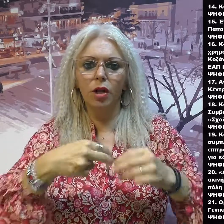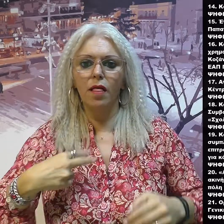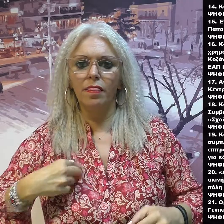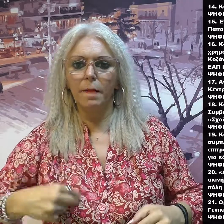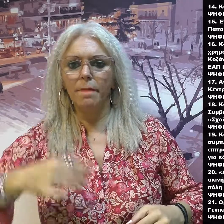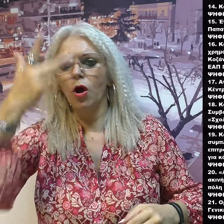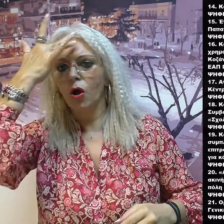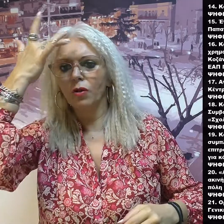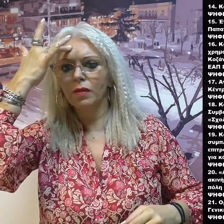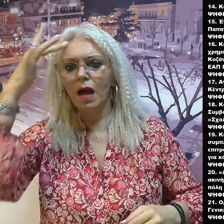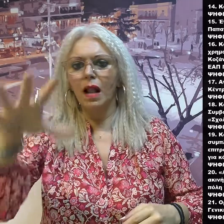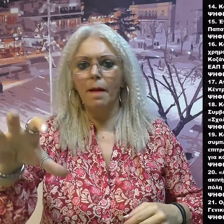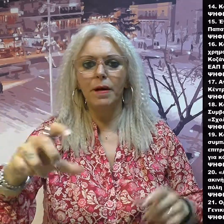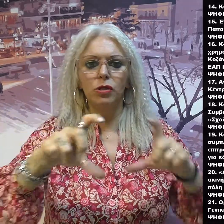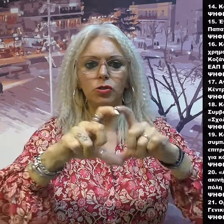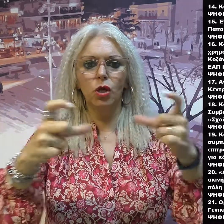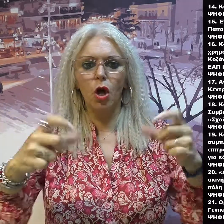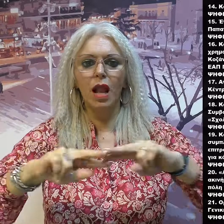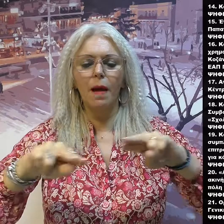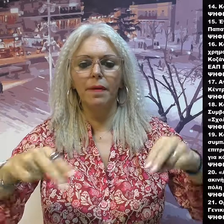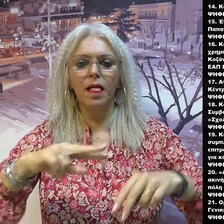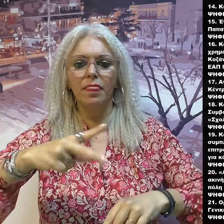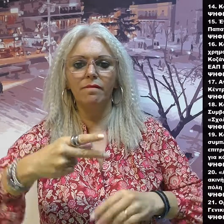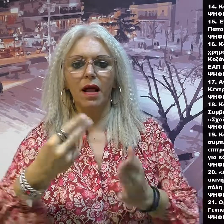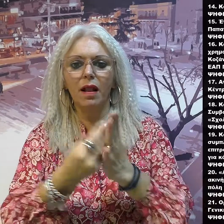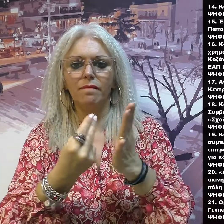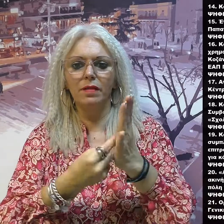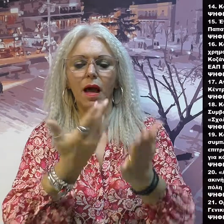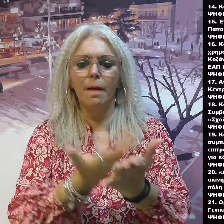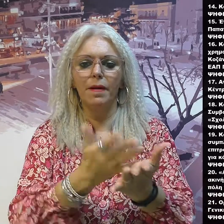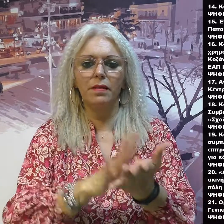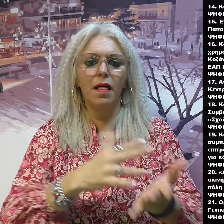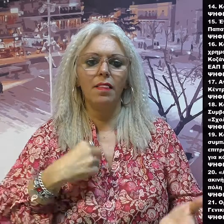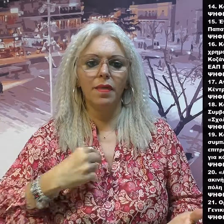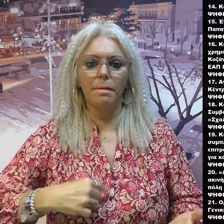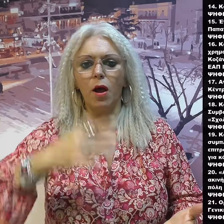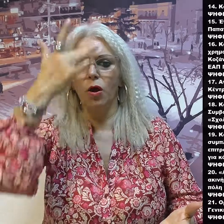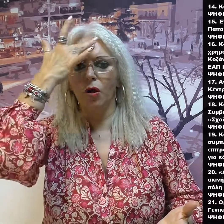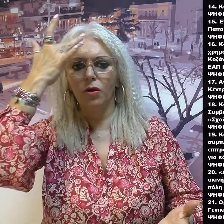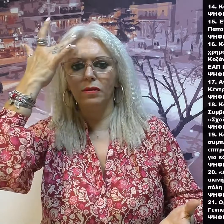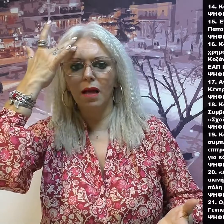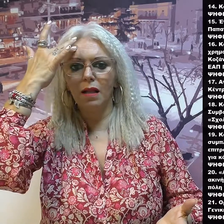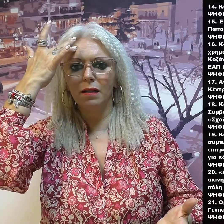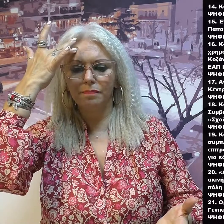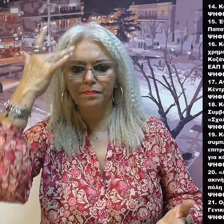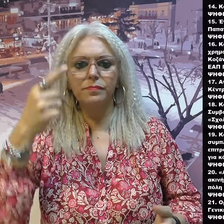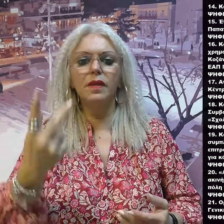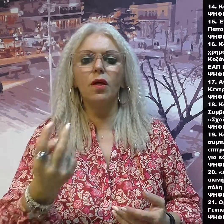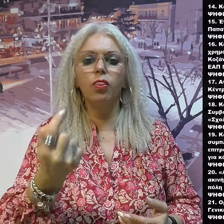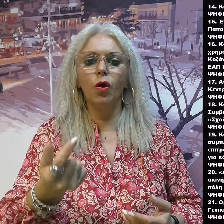Ψηφίστηκε ομόφωνα. 18. Καταβολή εξόδων παράστασης στον πρόεδρο του Διοικητικού Συμβουλίου του Νομικού Προσώπου Δημοσίου Δικαίου του Δήμου Κοζάνης